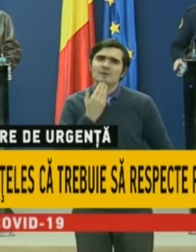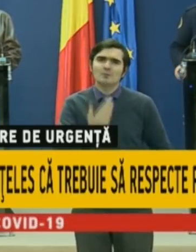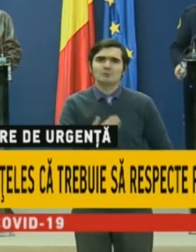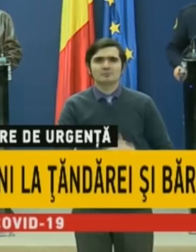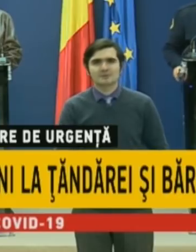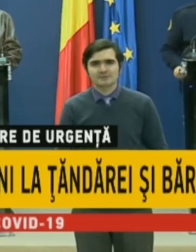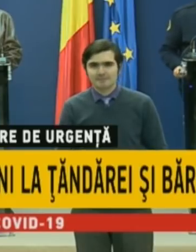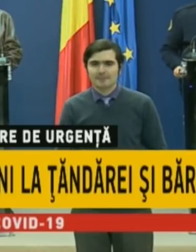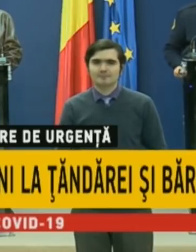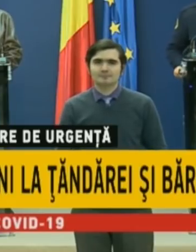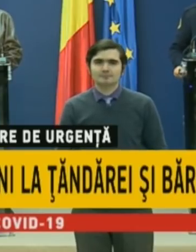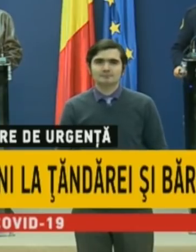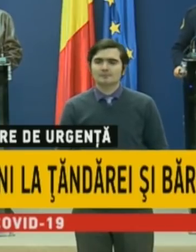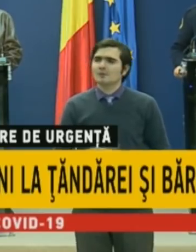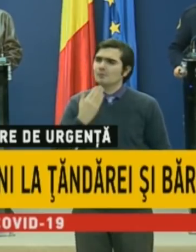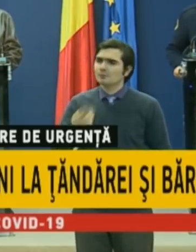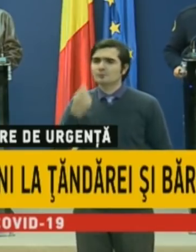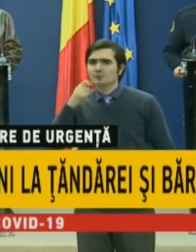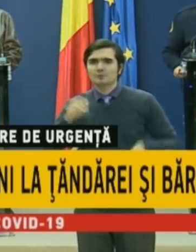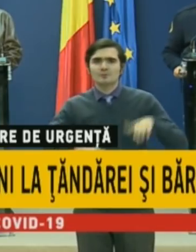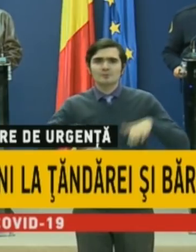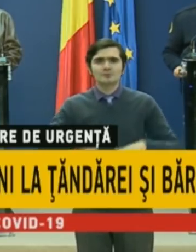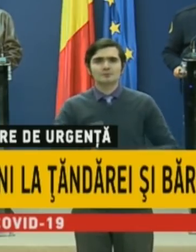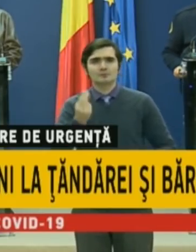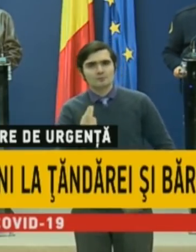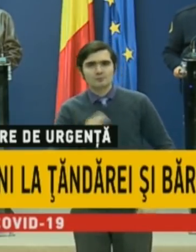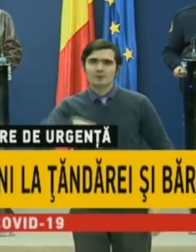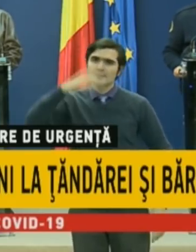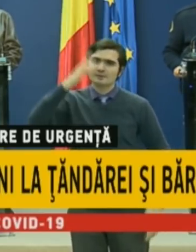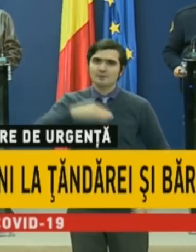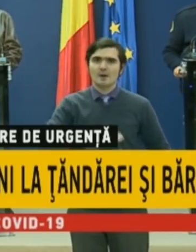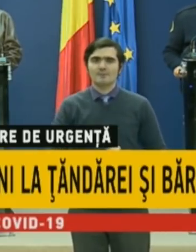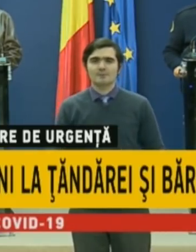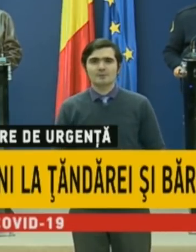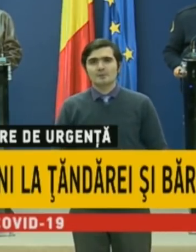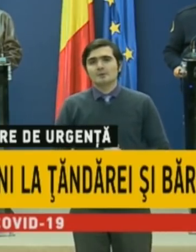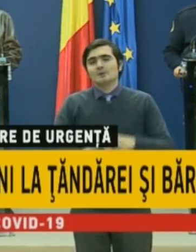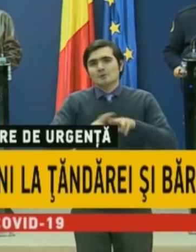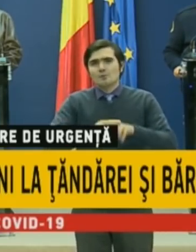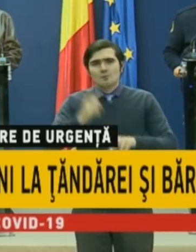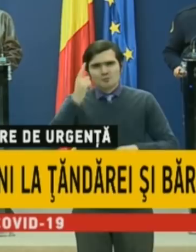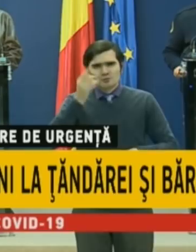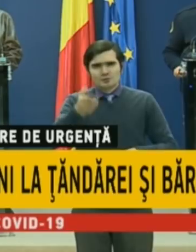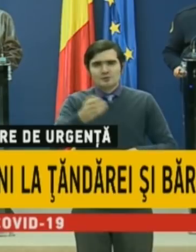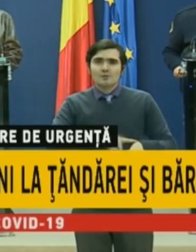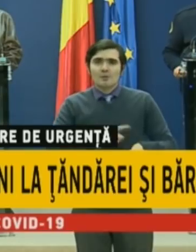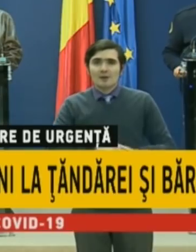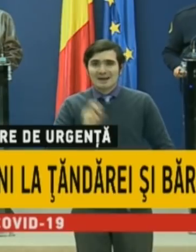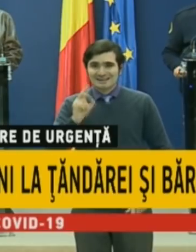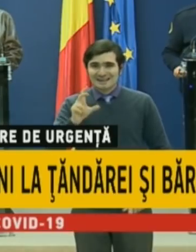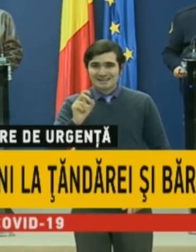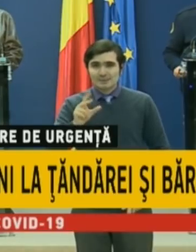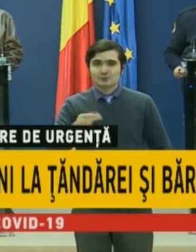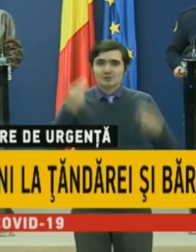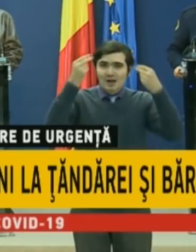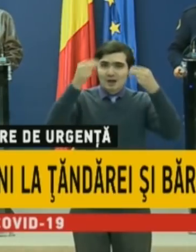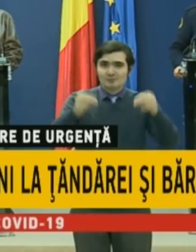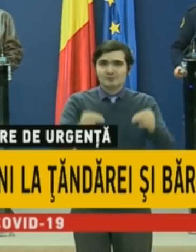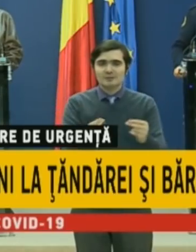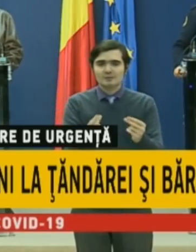Domnul raportor. Mulțumesc, domnule ministru. Bună ziua! După cum știți, la ora 13 au fost